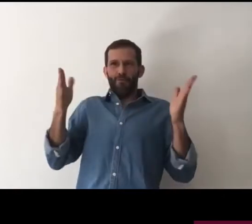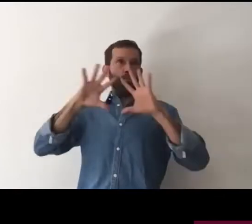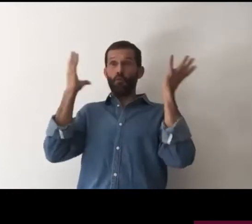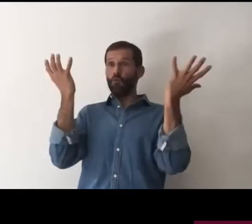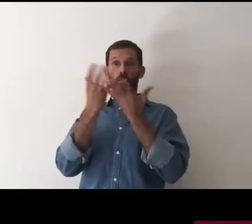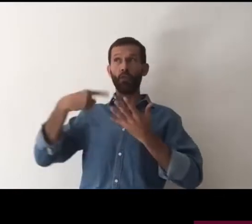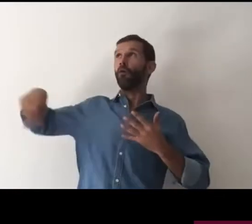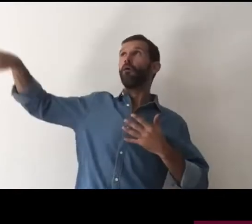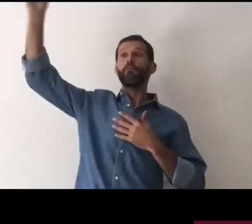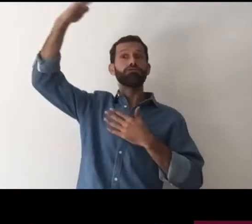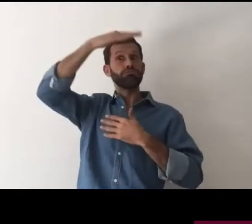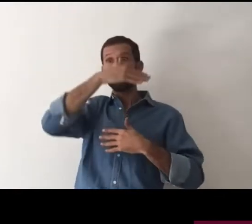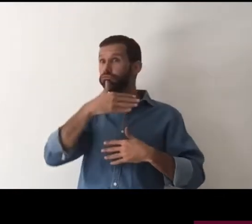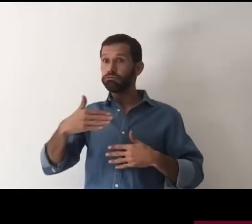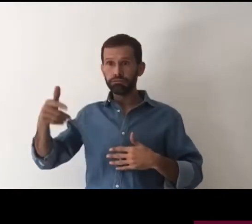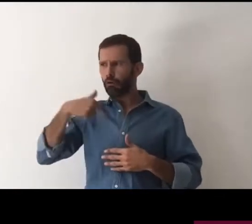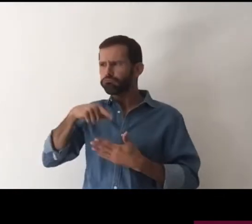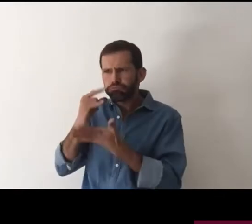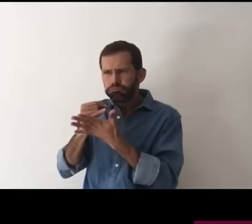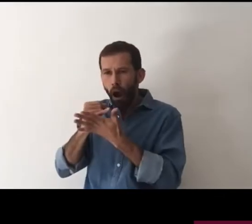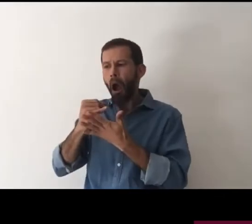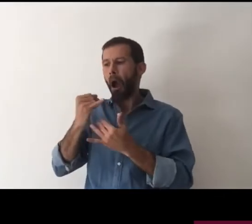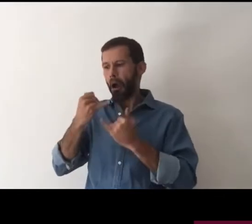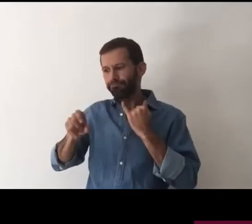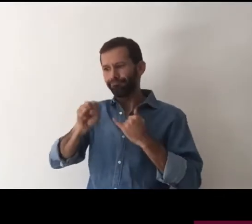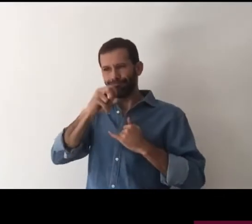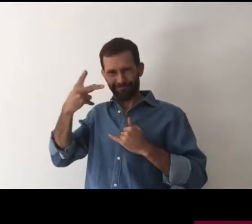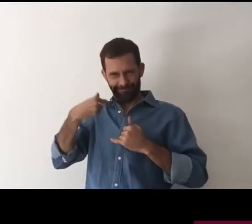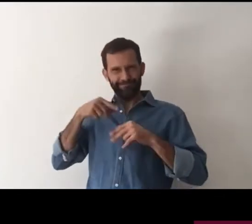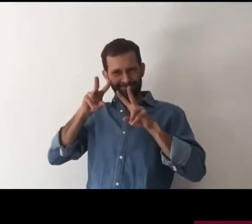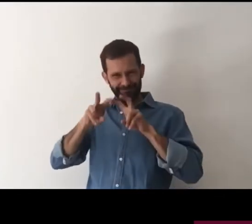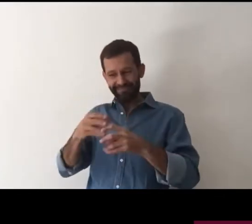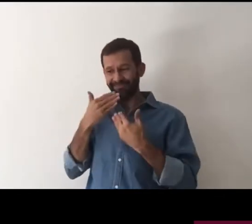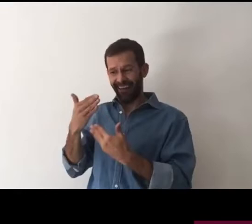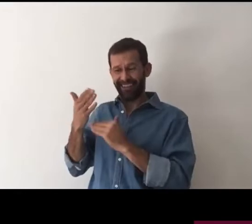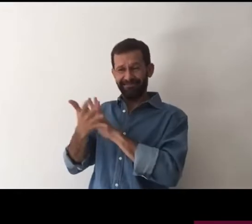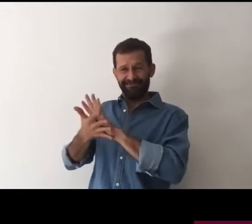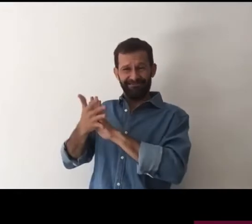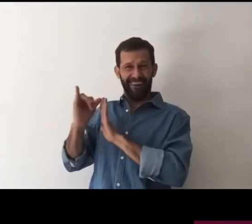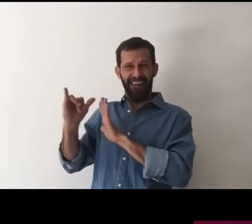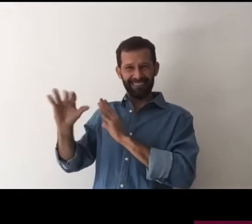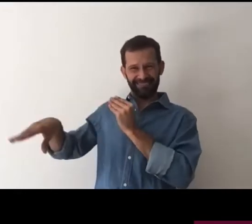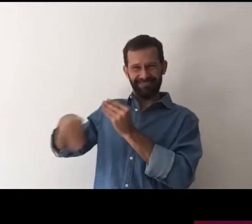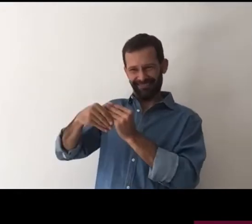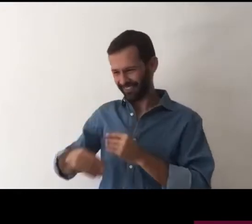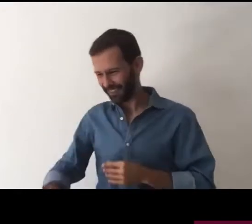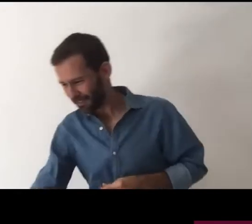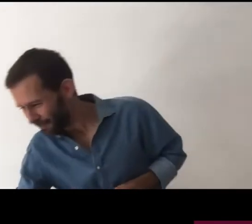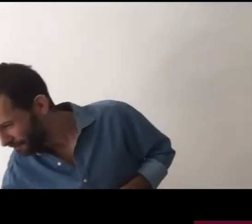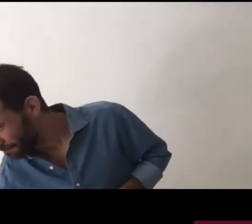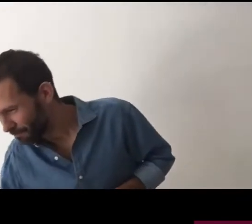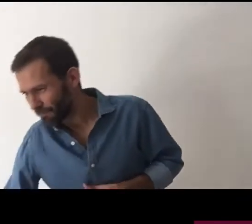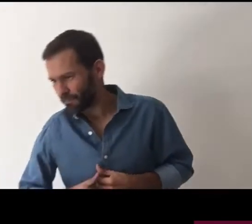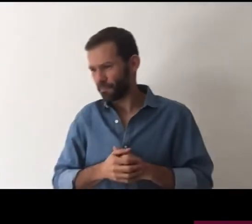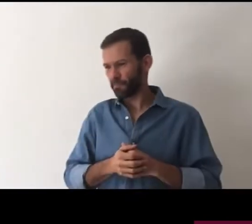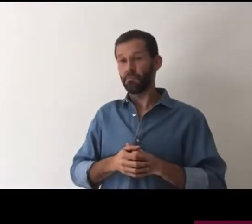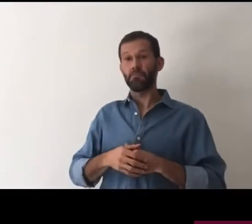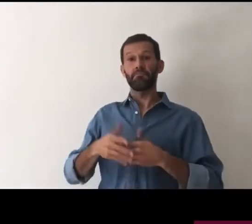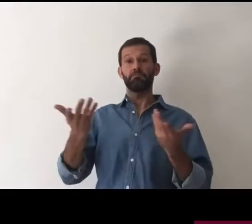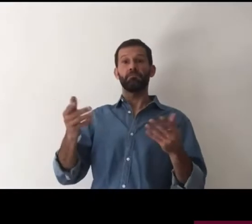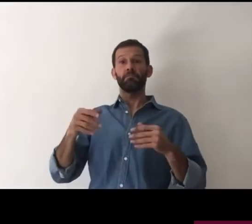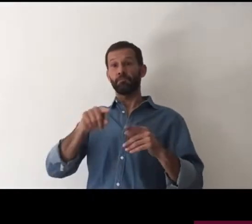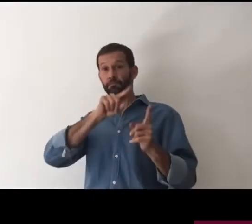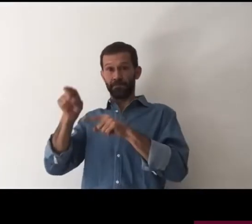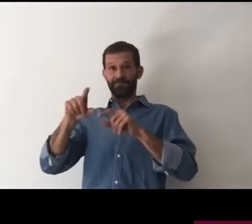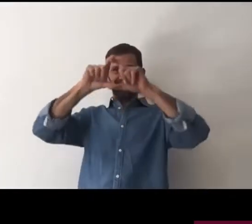capaz de contestar a esta pregunta, lo cual nos convertía en pioneros gracias al estudio que llevábamos